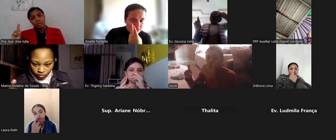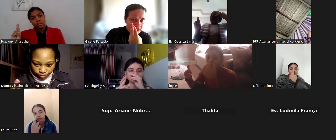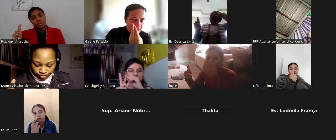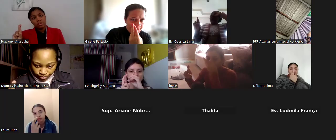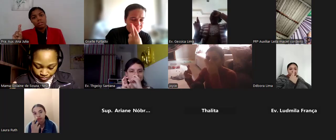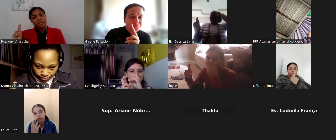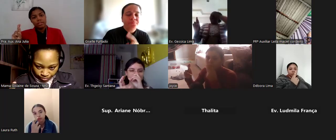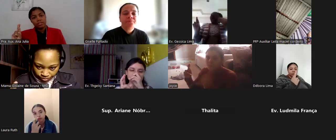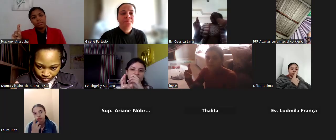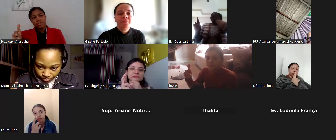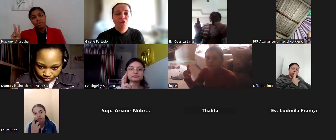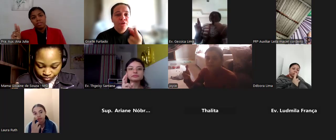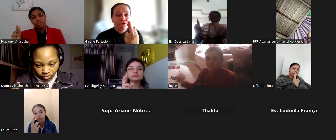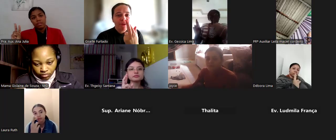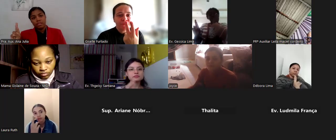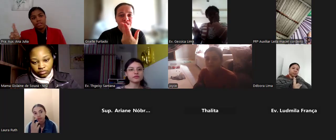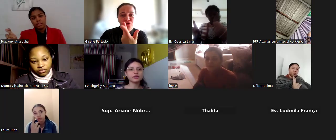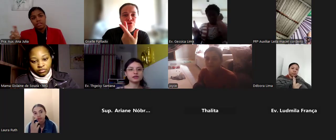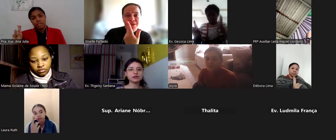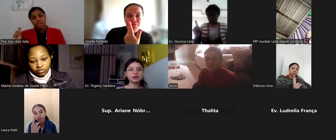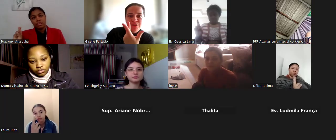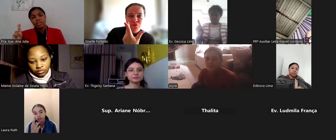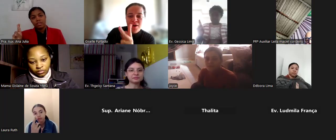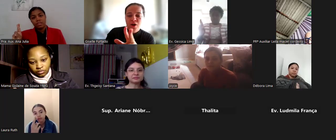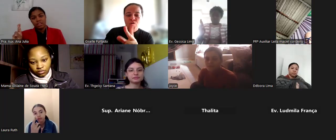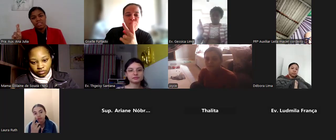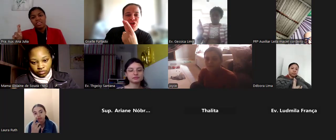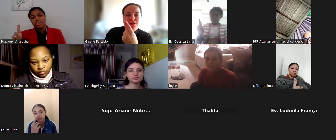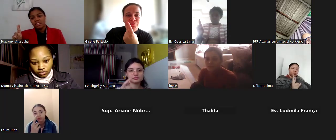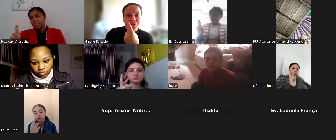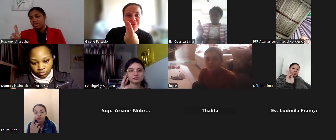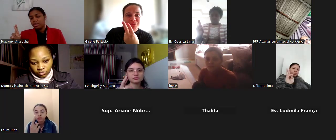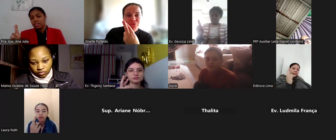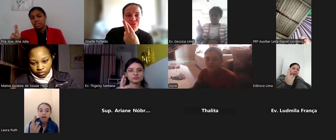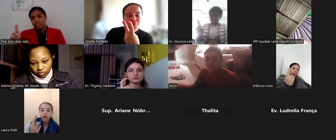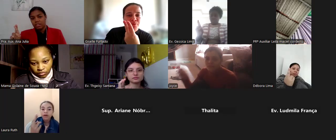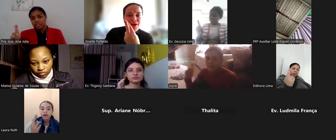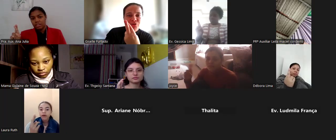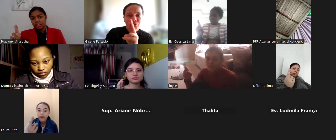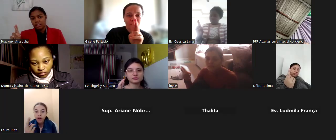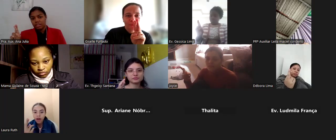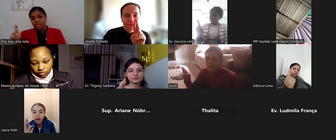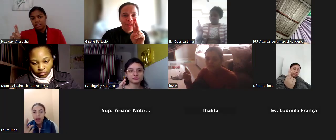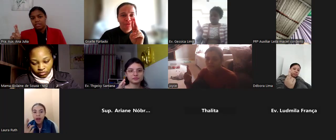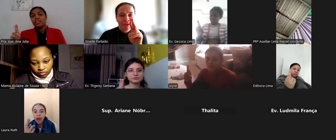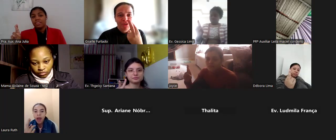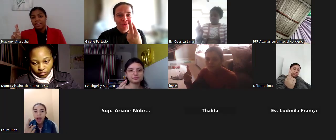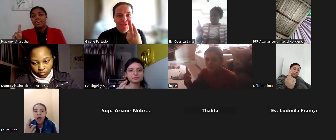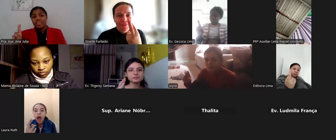É. O que for mais fácil. Acho que o mais fácil é o indicador por baixo do dedo médio, ó.